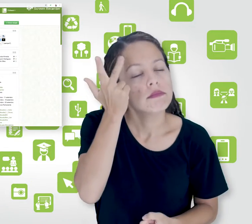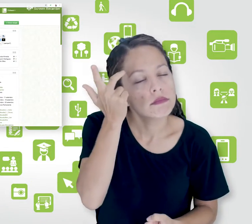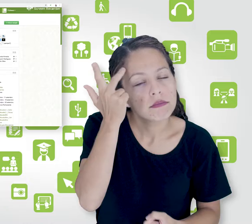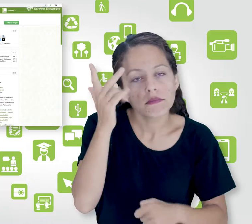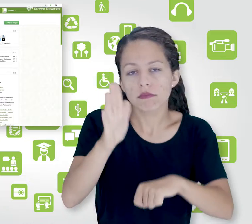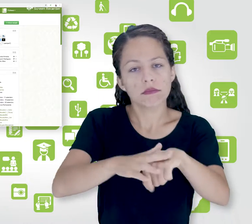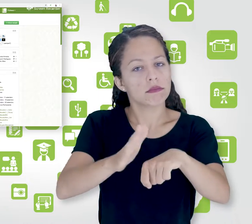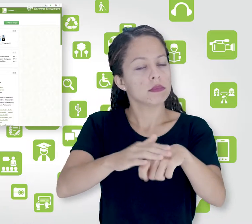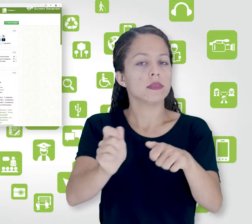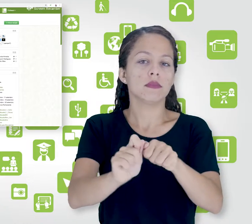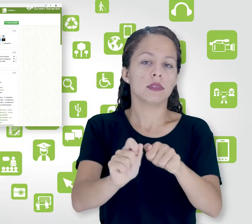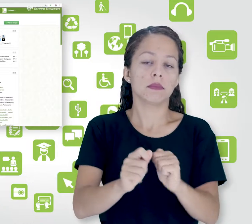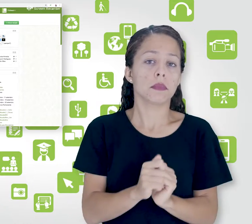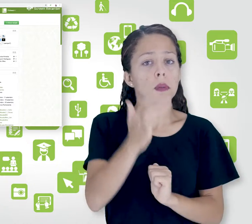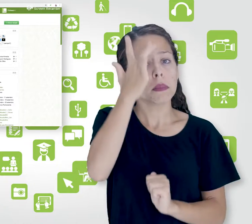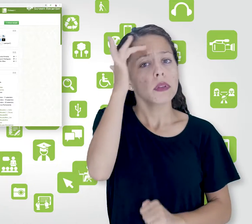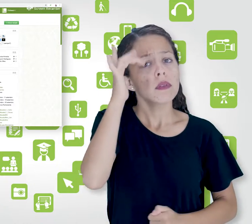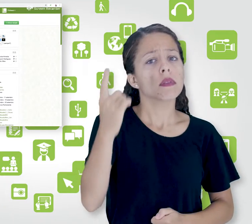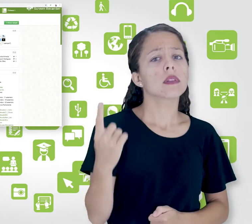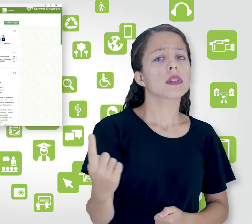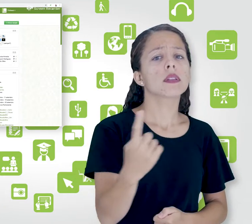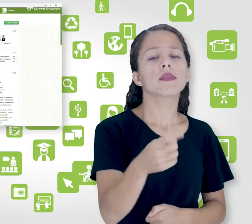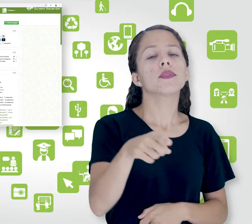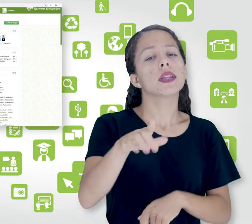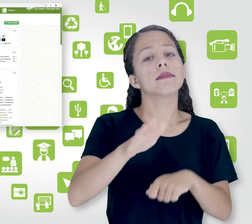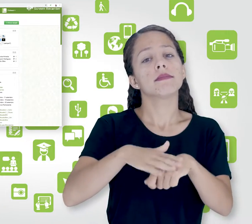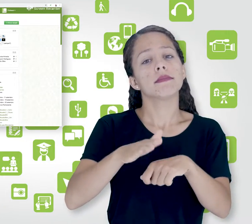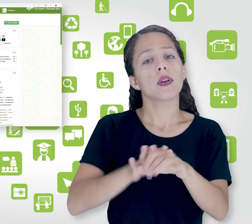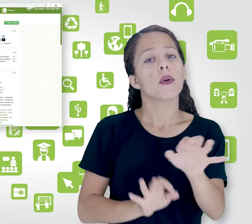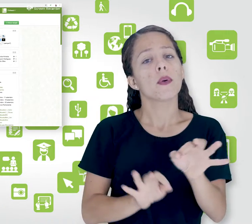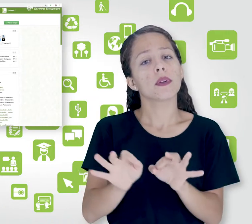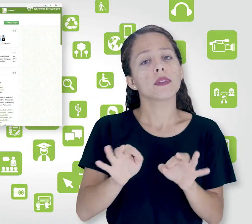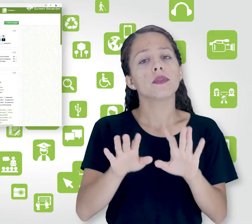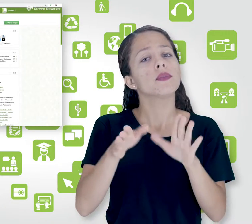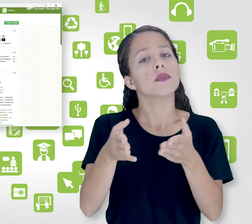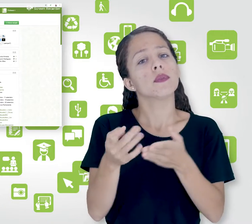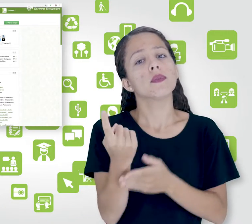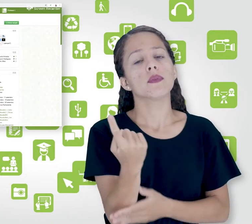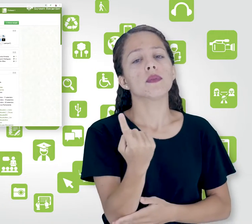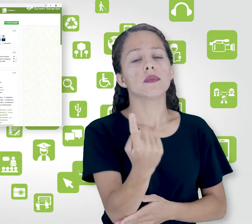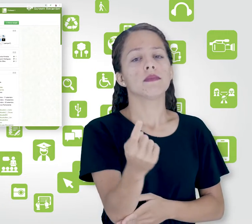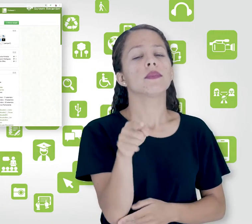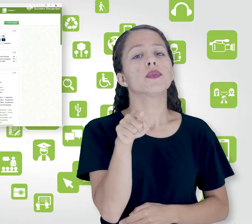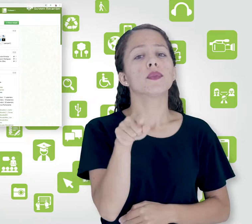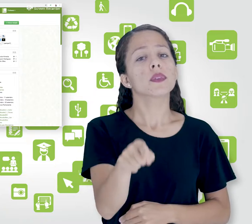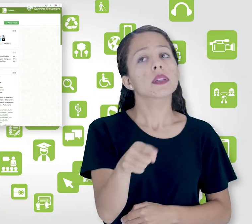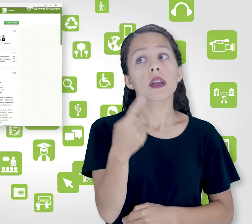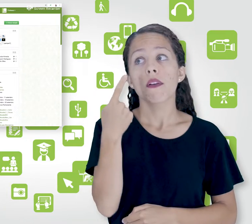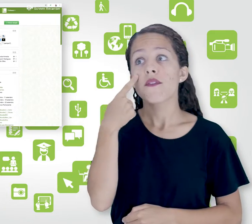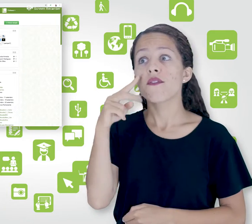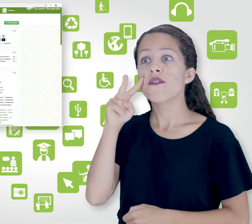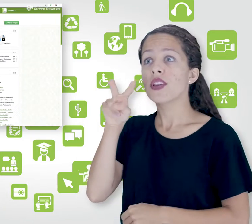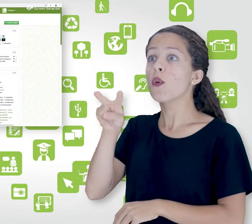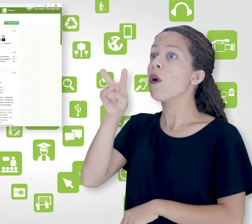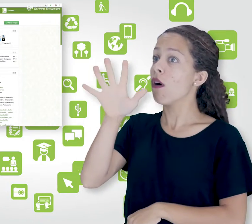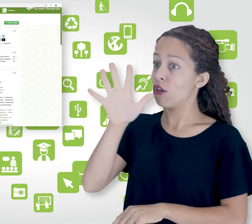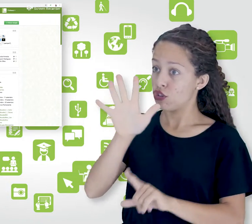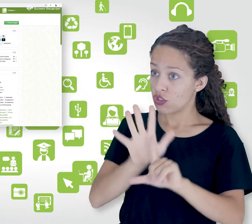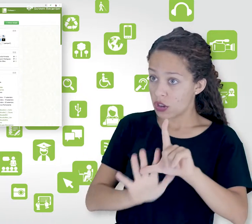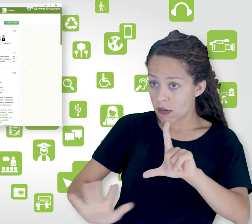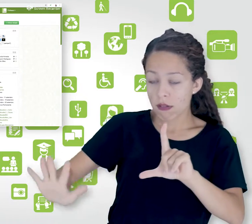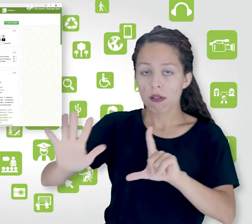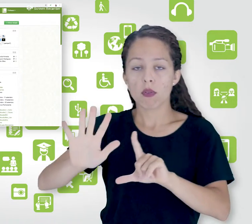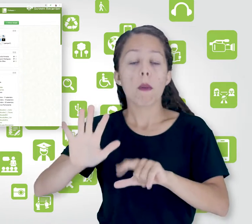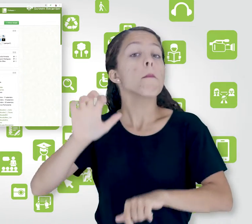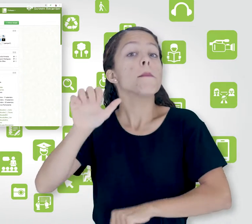Tá bom então isso para cada pessoa você tá organizando para você ir só você vai poder ver